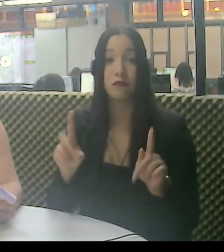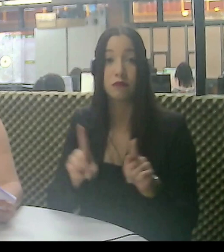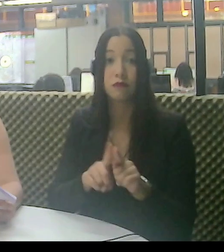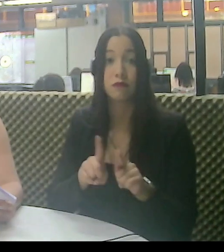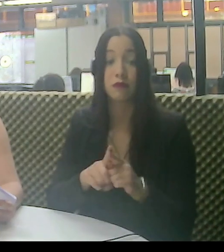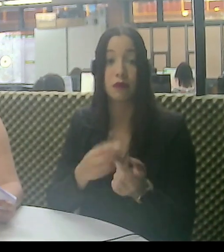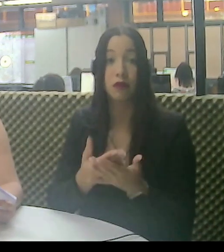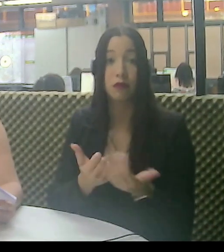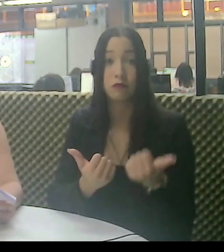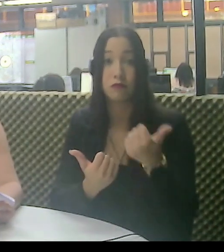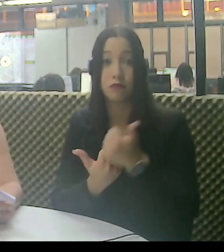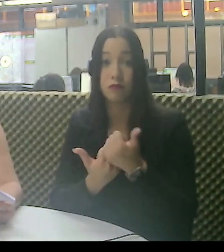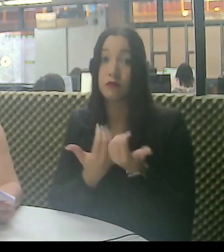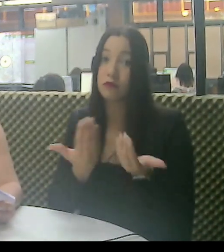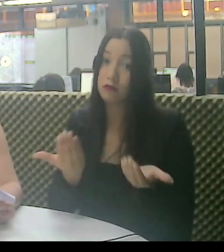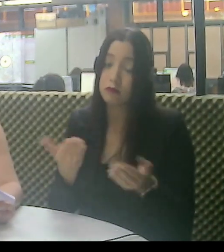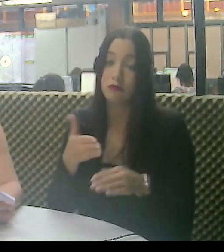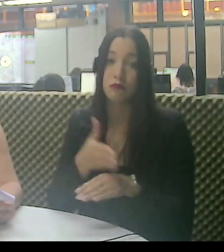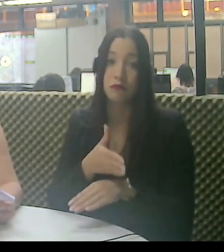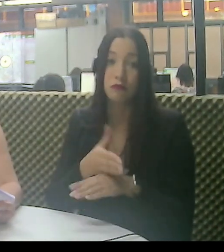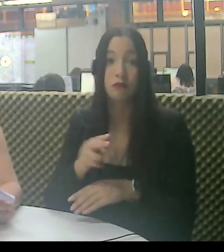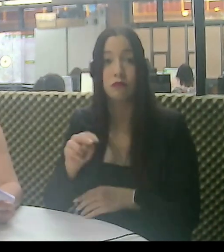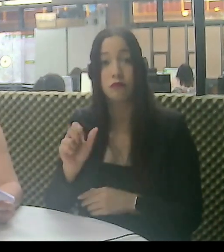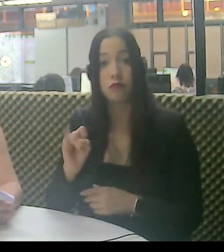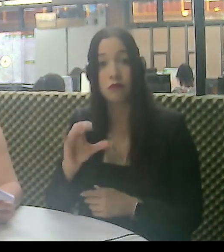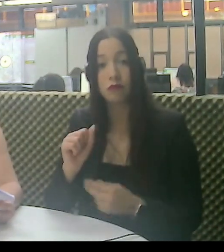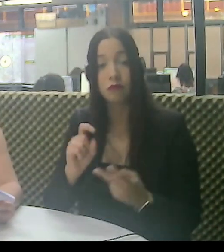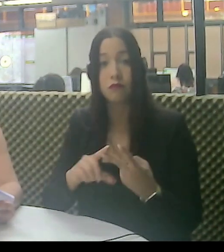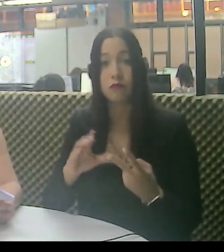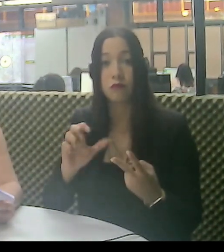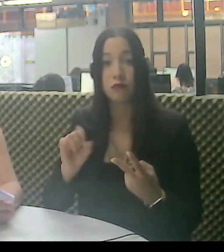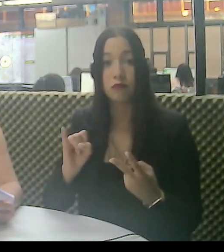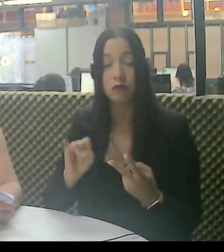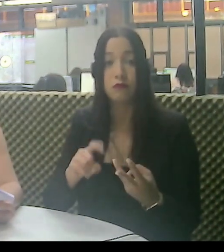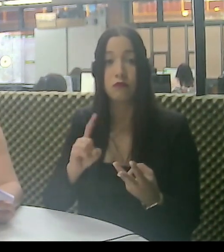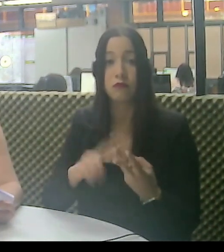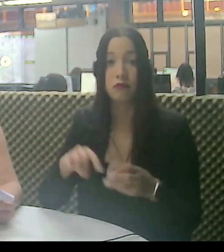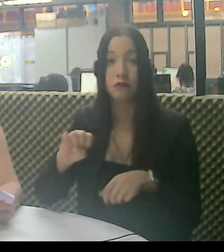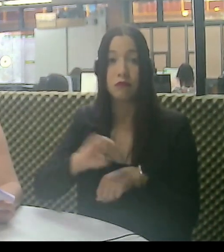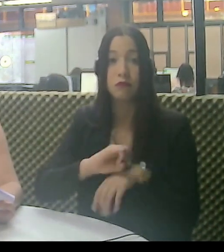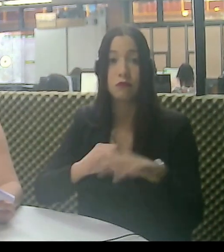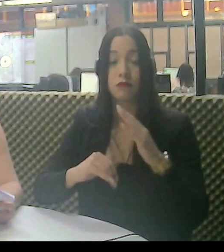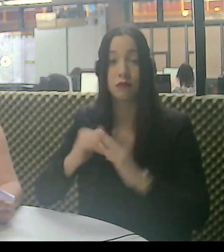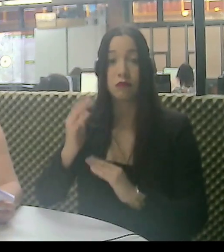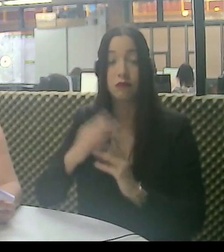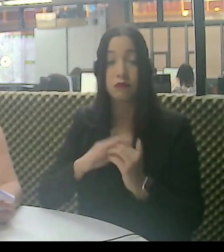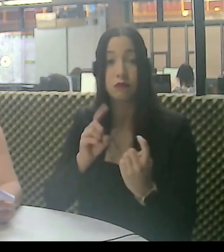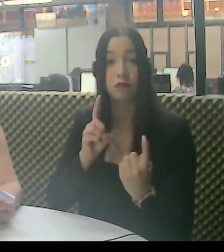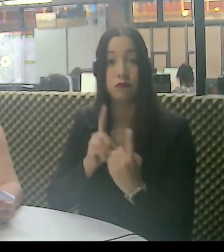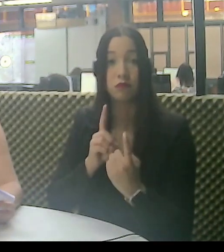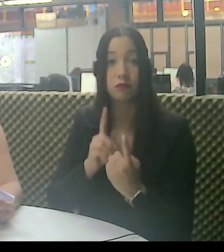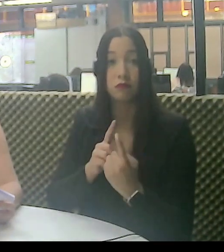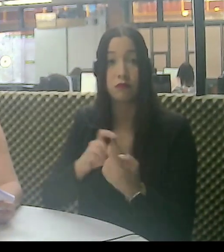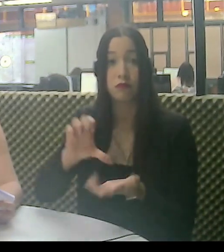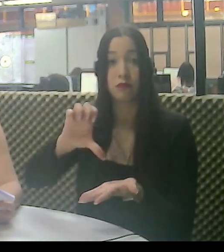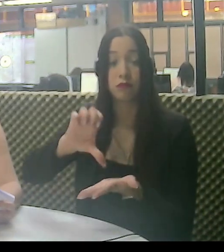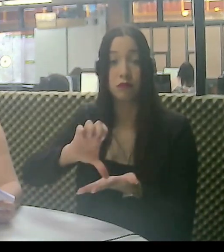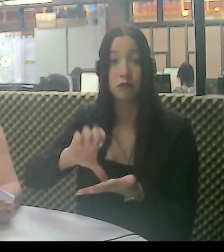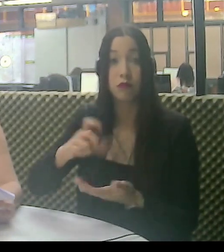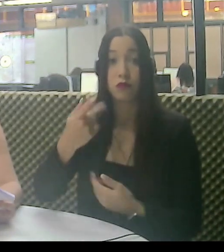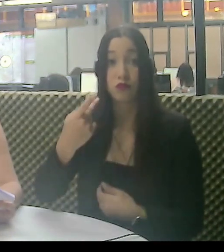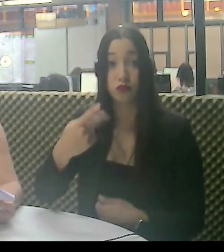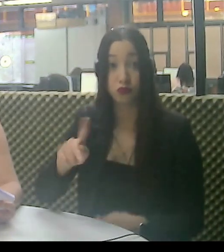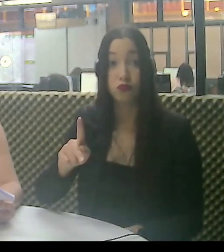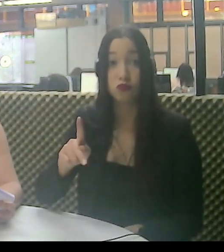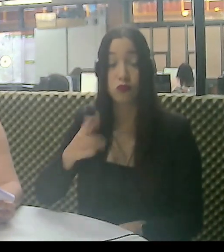a reposição então atenção aí para quem frequenta naica seai centro profissionalizante procure a unidade aí da